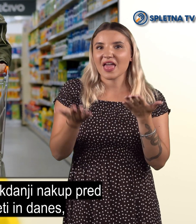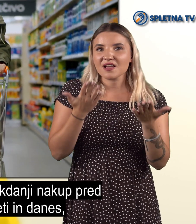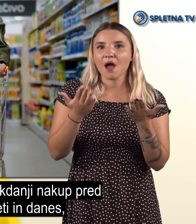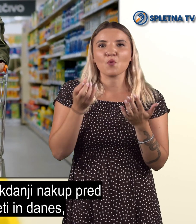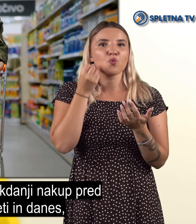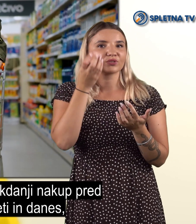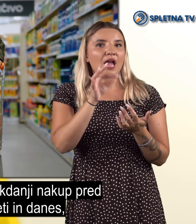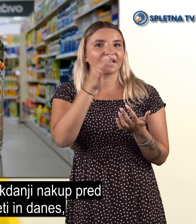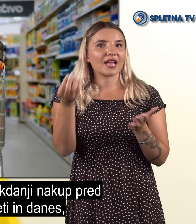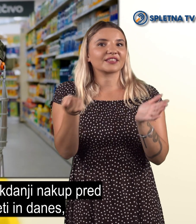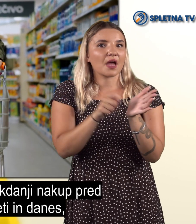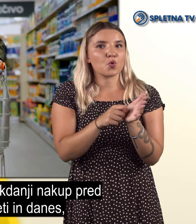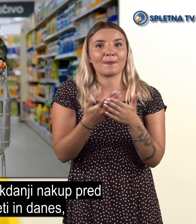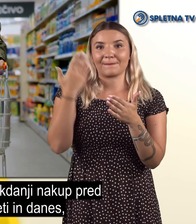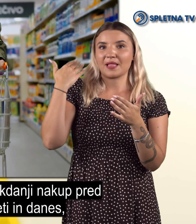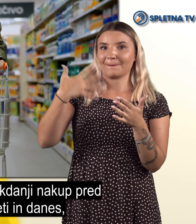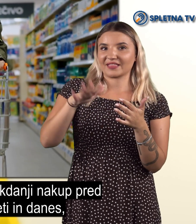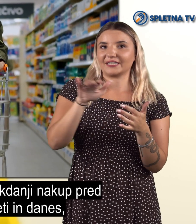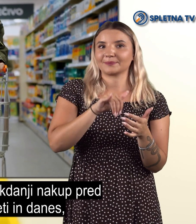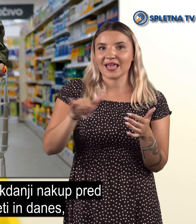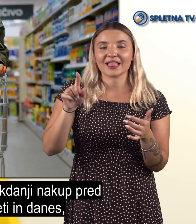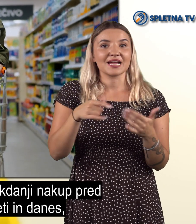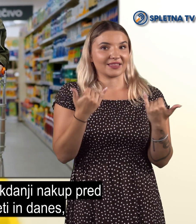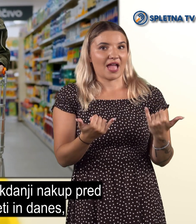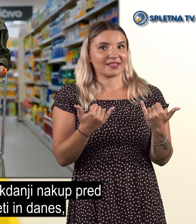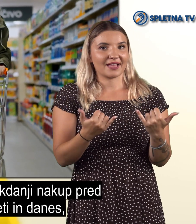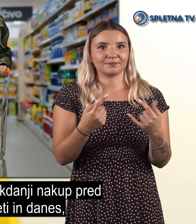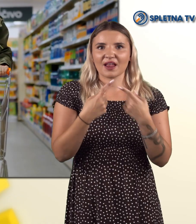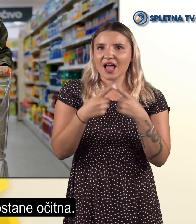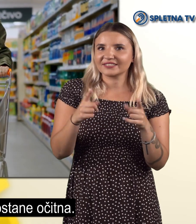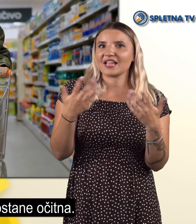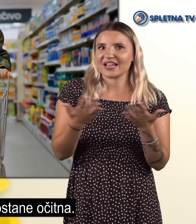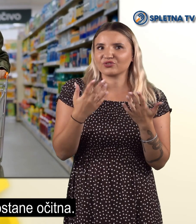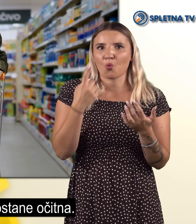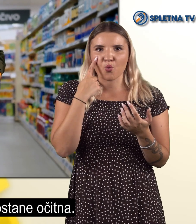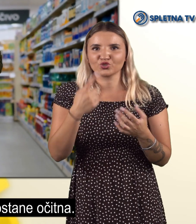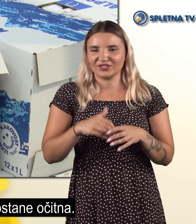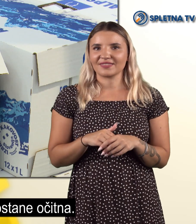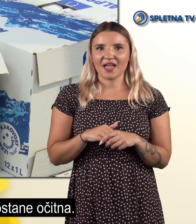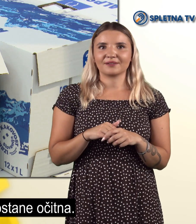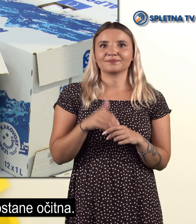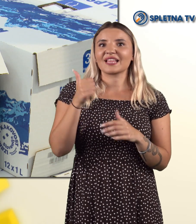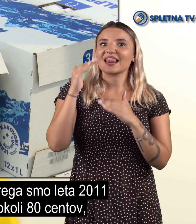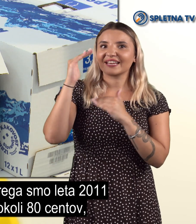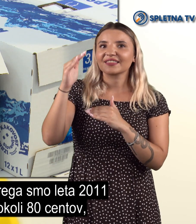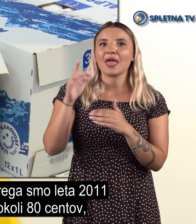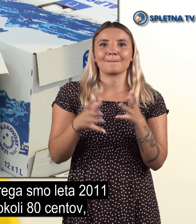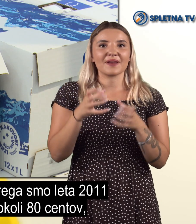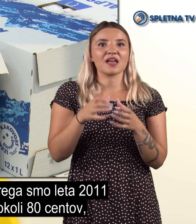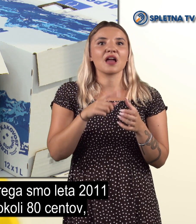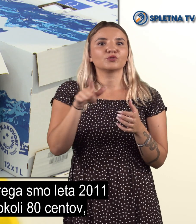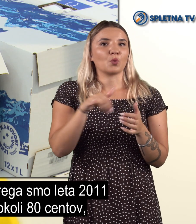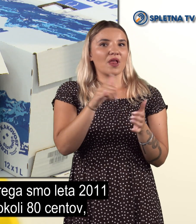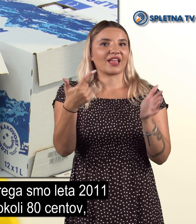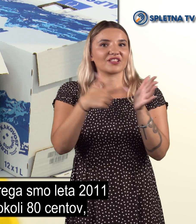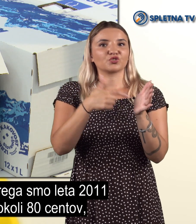Če primerjamo vsakdanji nakup pred 15 leti in danes, razlika hitro postane očitna. Liter